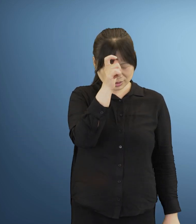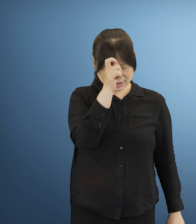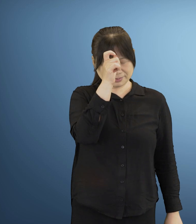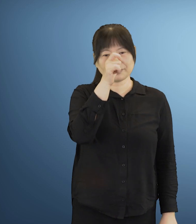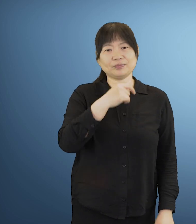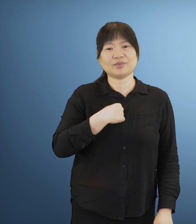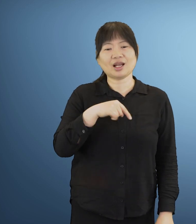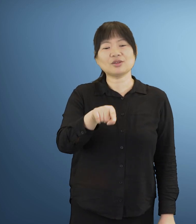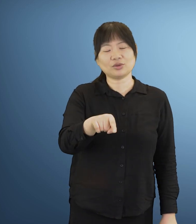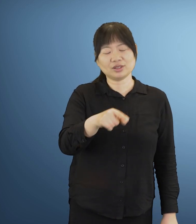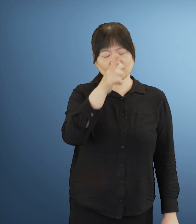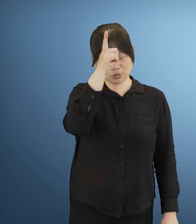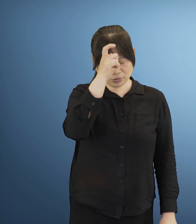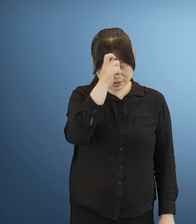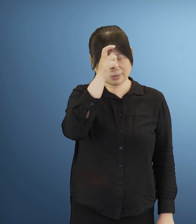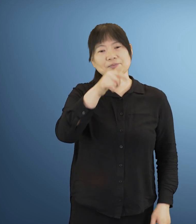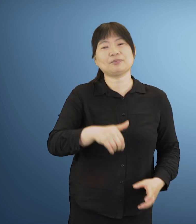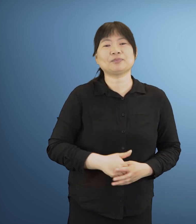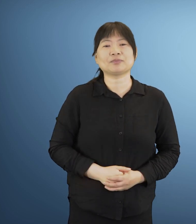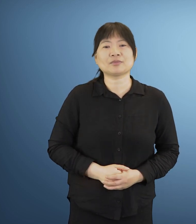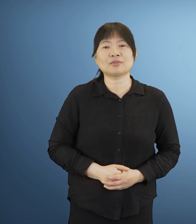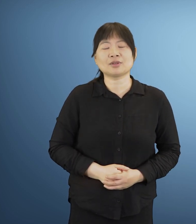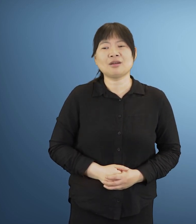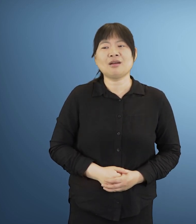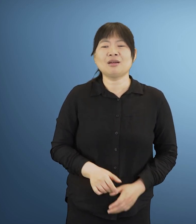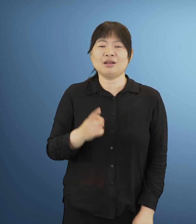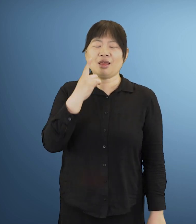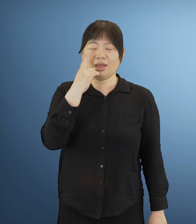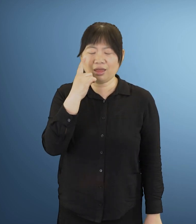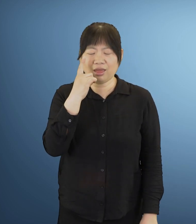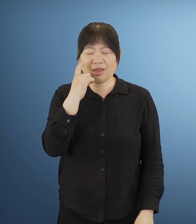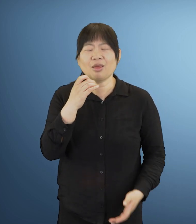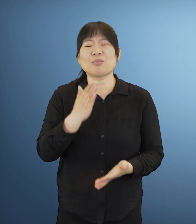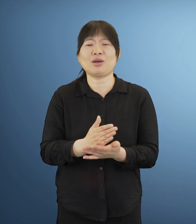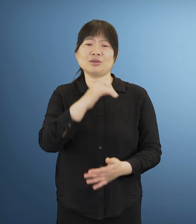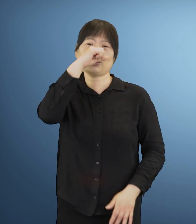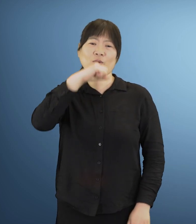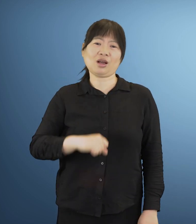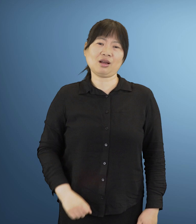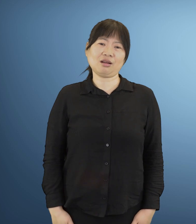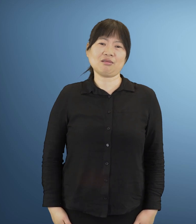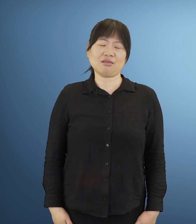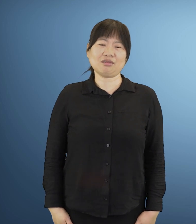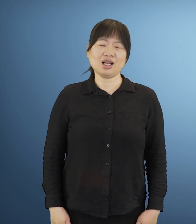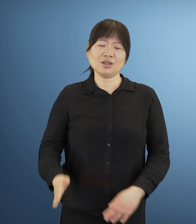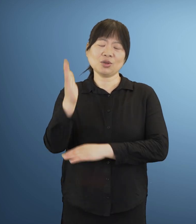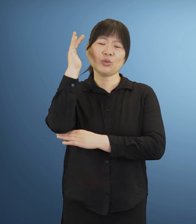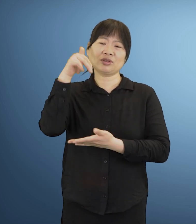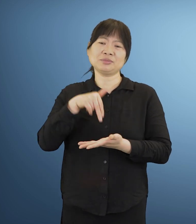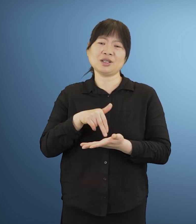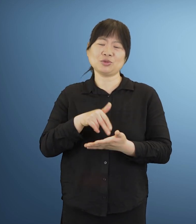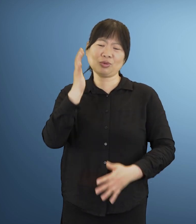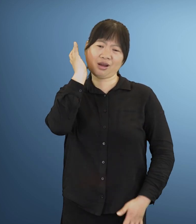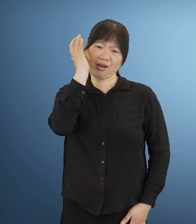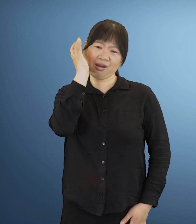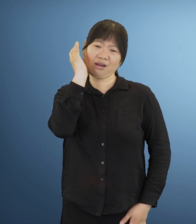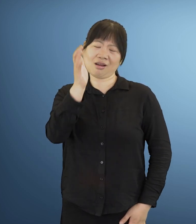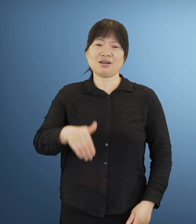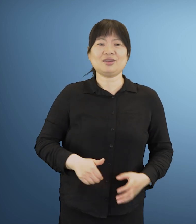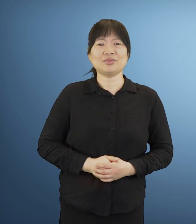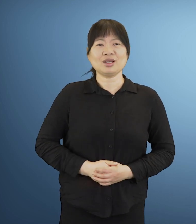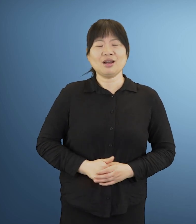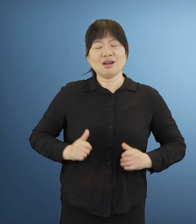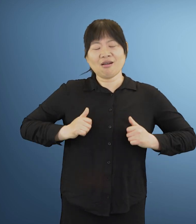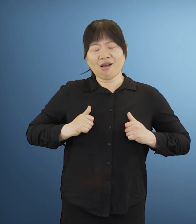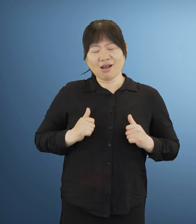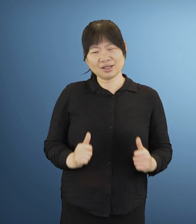꼭 거기 앉아야 된다며. 그건 졸지나 말지. 그러니까 설교하는 입장에서 이렇게